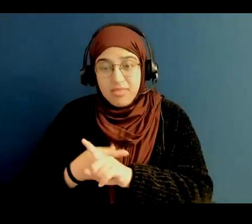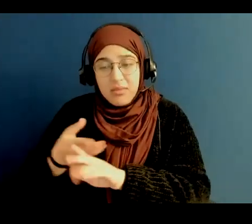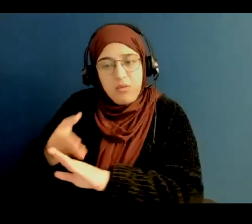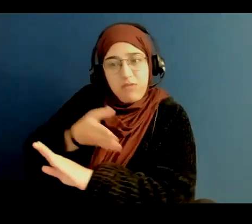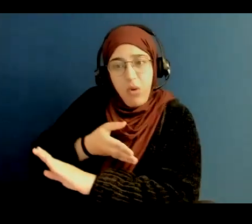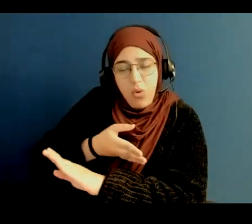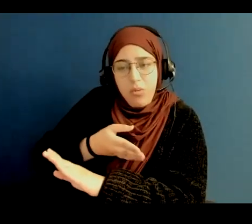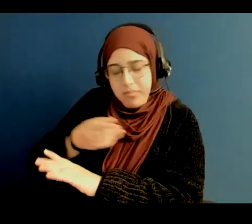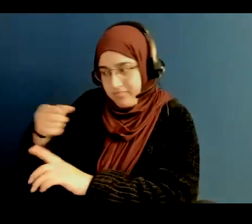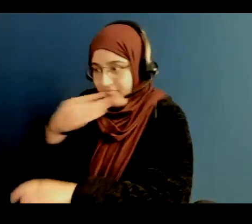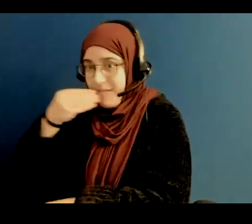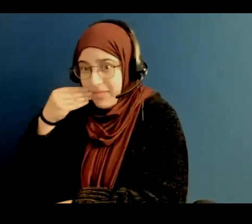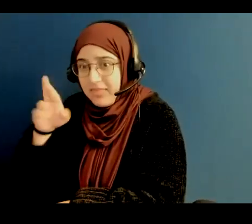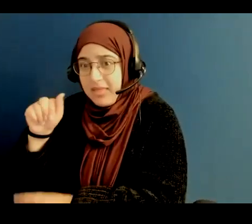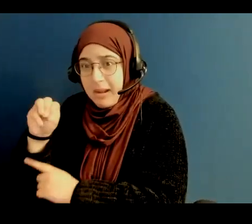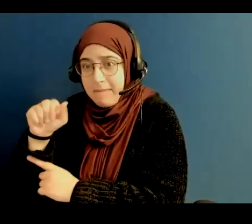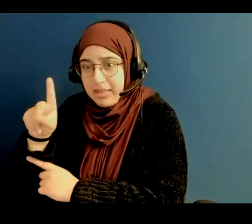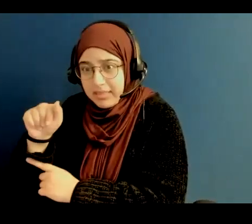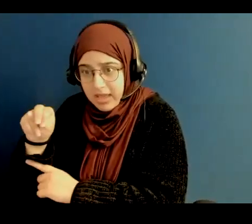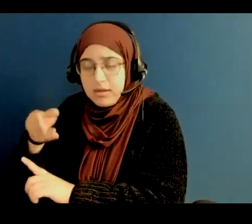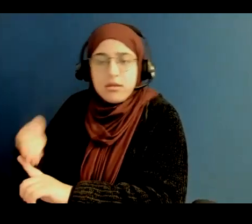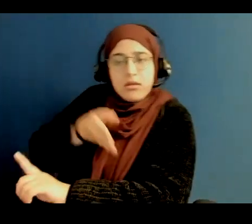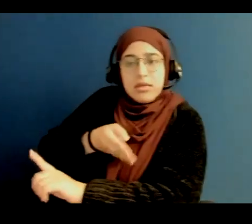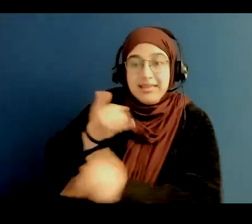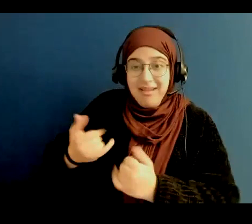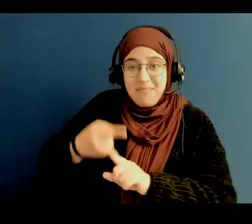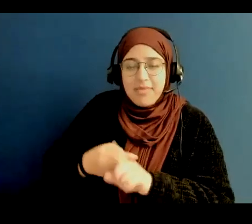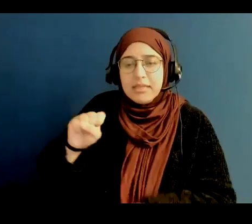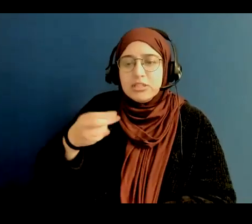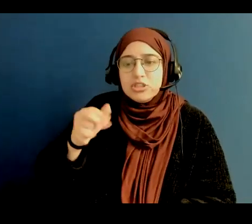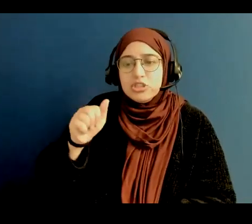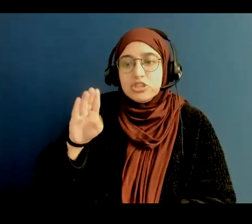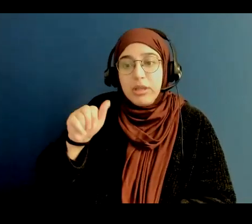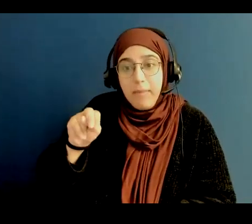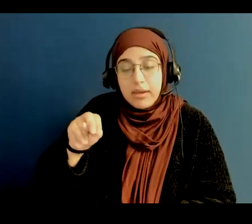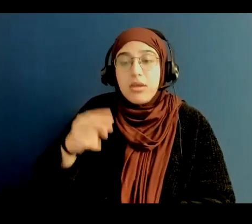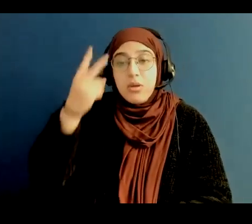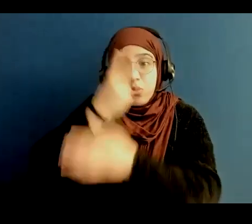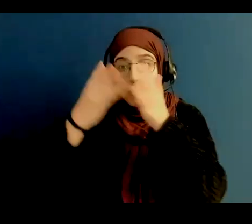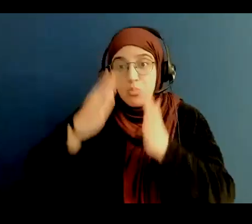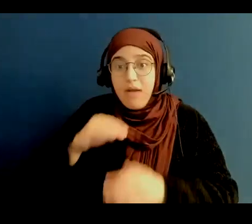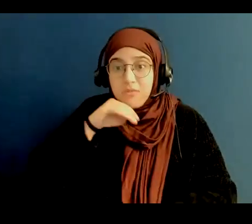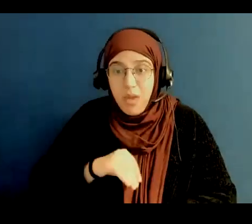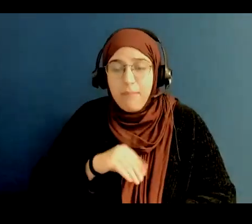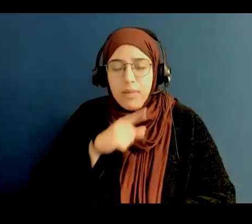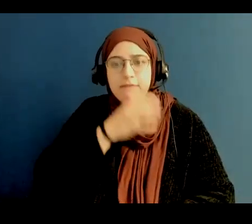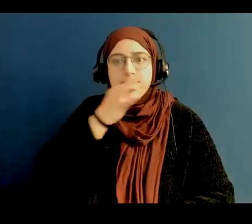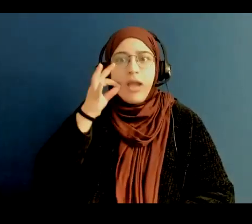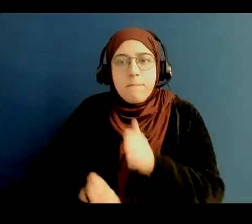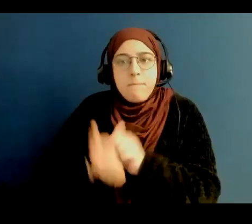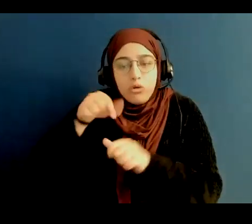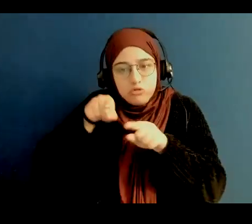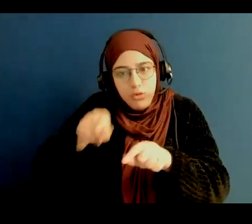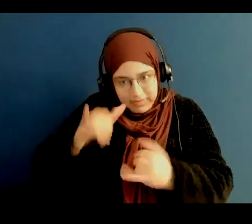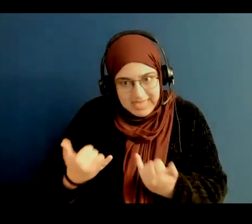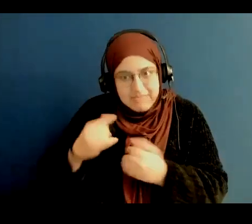Sha'ban, the Prophet ﷺ used to fast the most after Ramadan in this month of the year. because this month is very important. It's where you